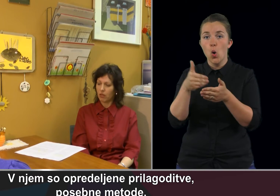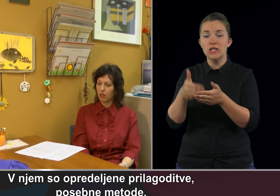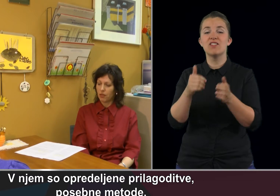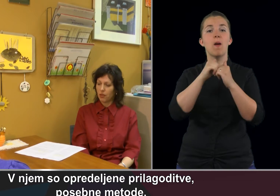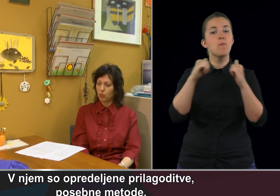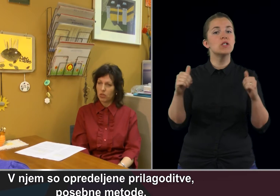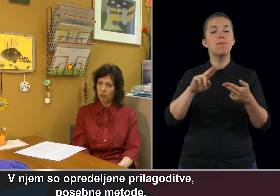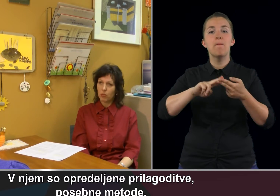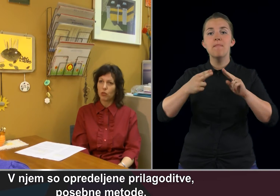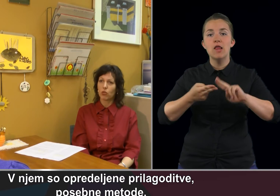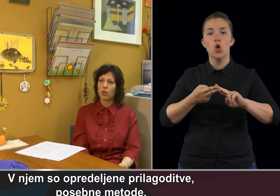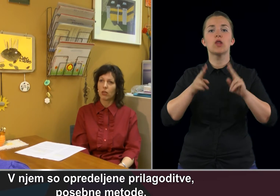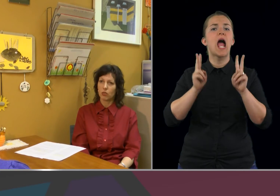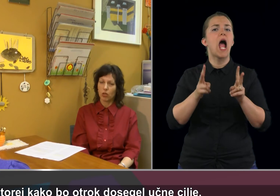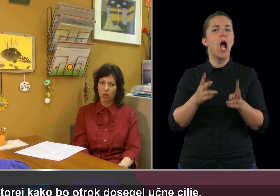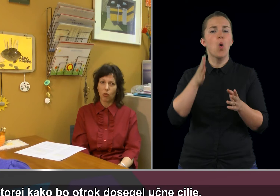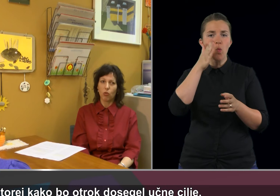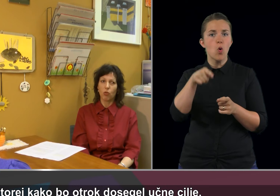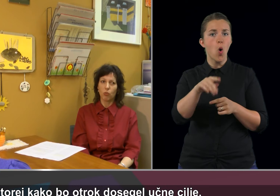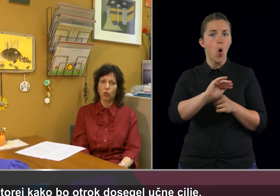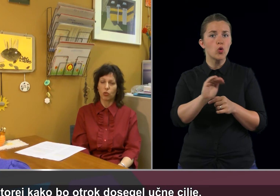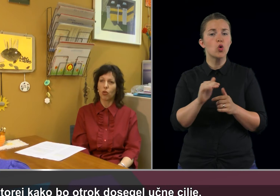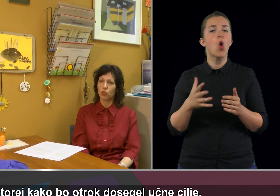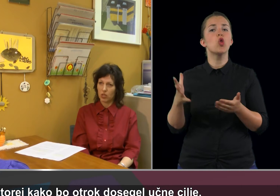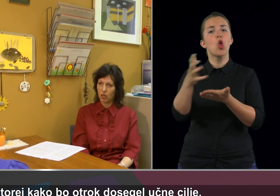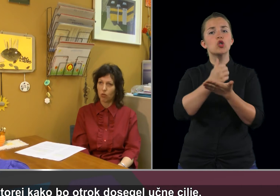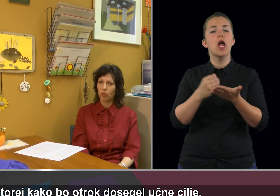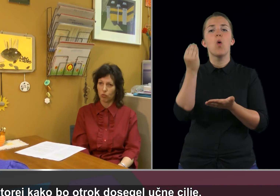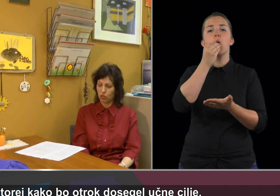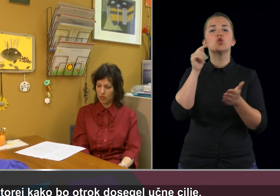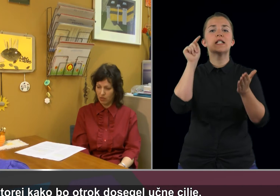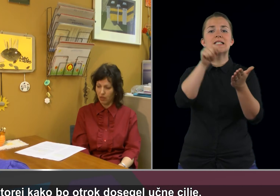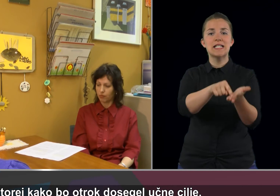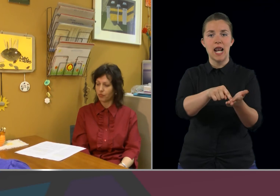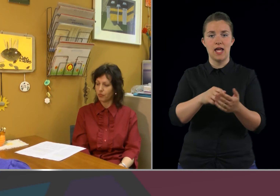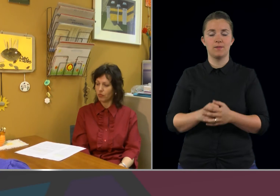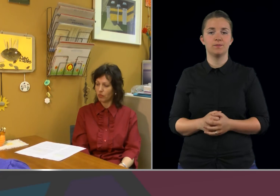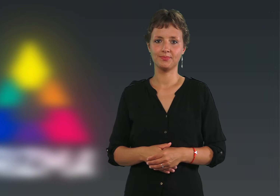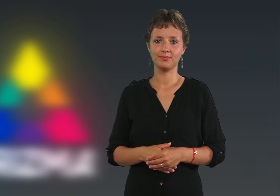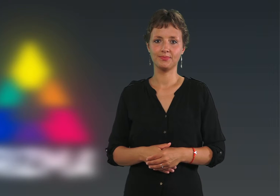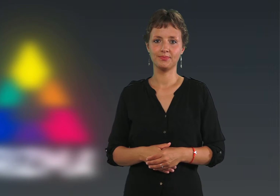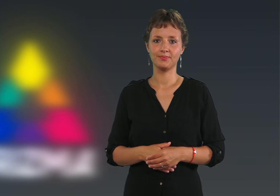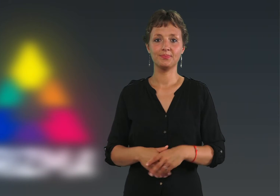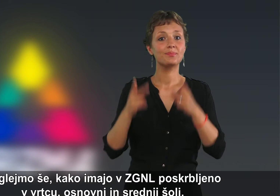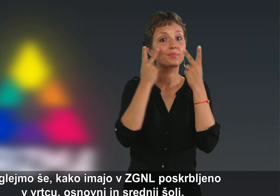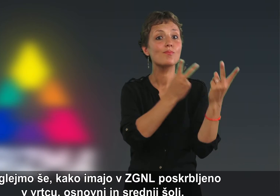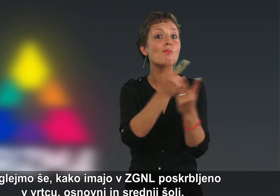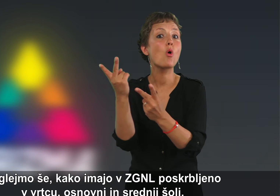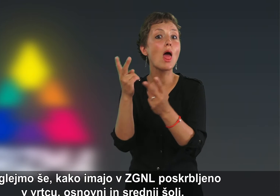prilagoditve, posebne metode, torej kako bo otrok dosegal učne cilje.